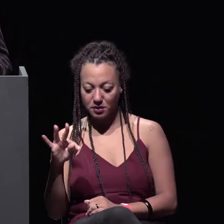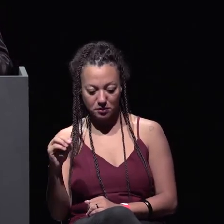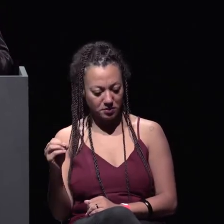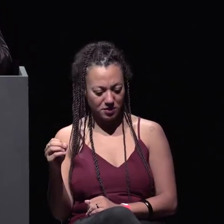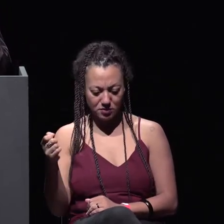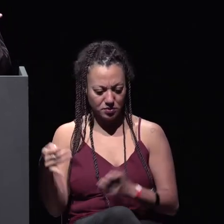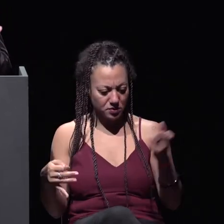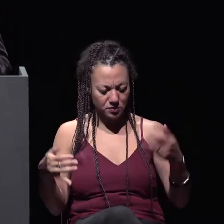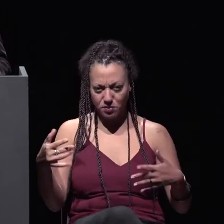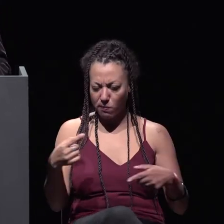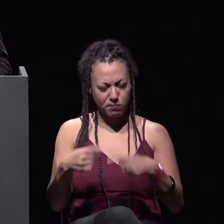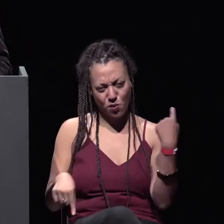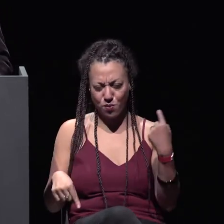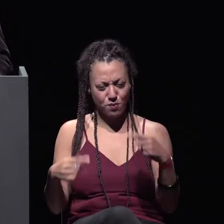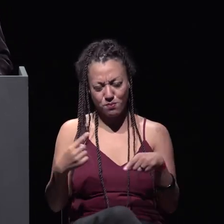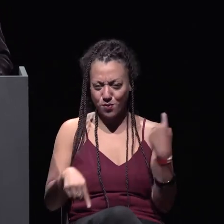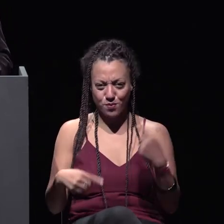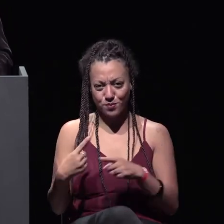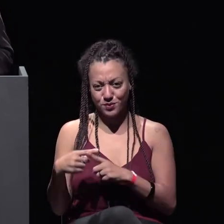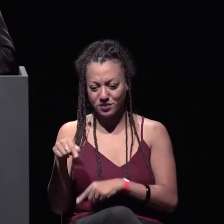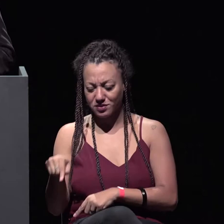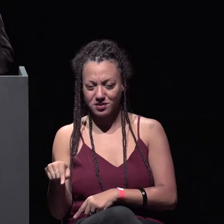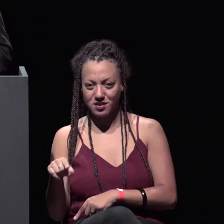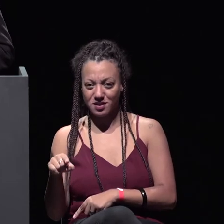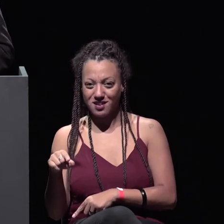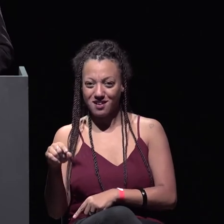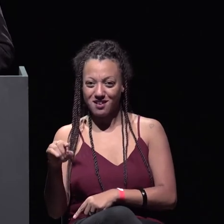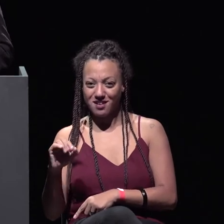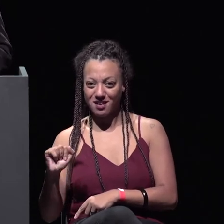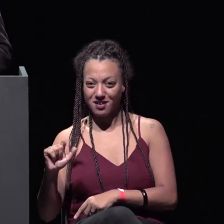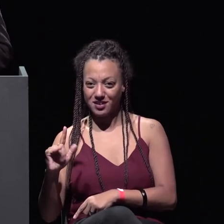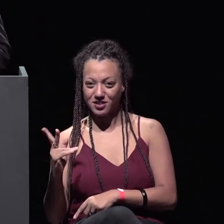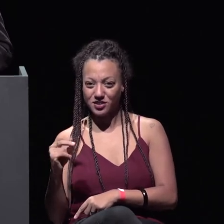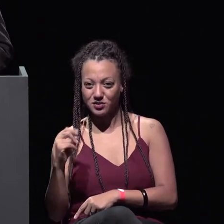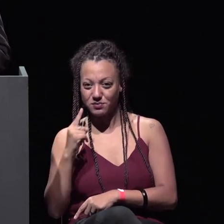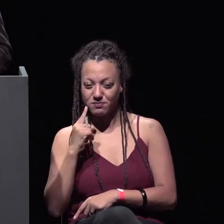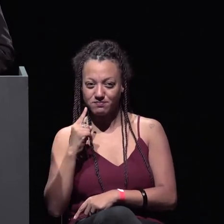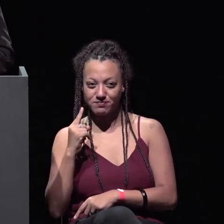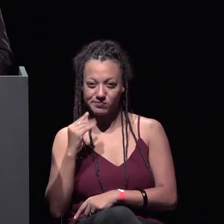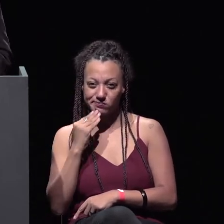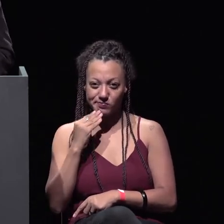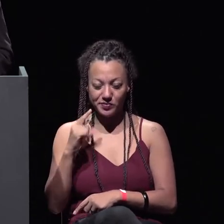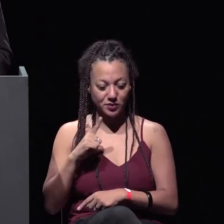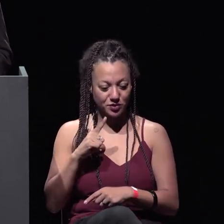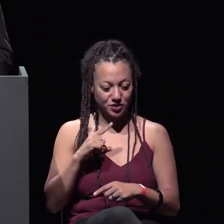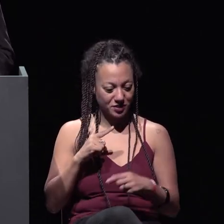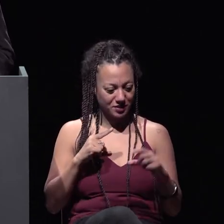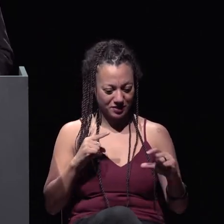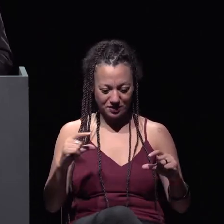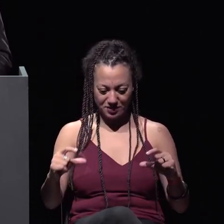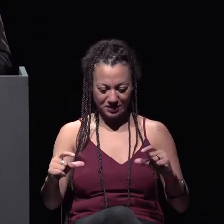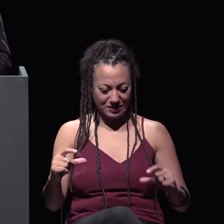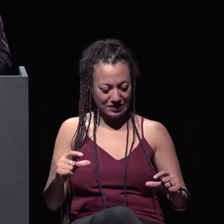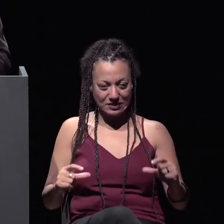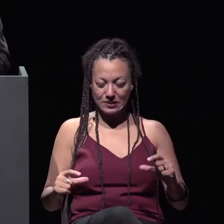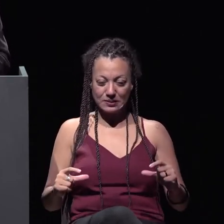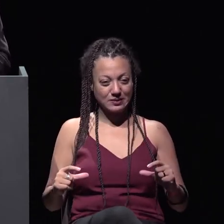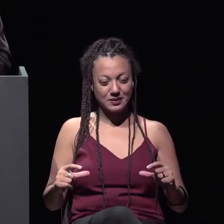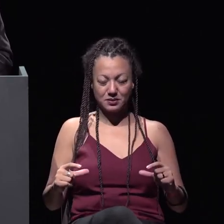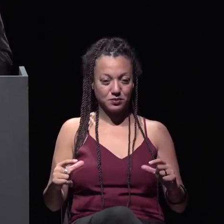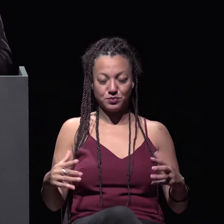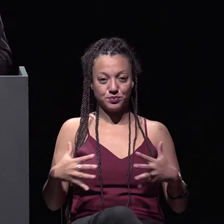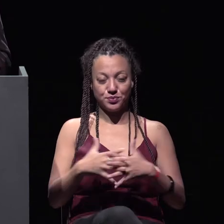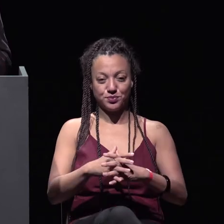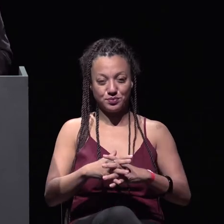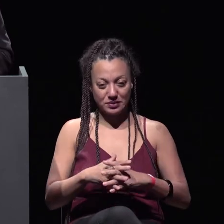escrevia a deformidade do aleijadinho então havia líbia aparentemente realmente uma bricolagem de textos literários que faziam produzir